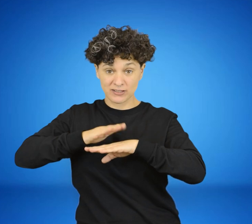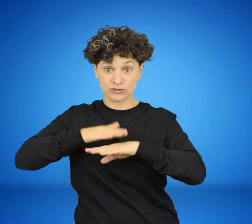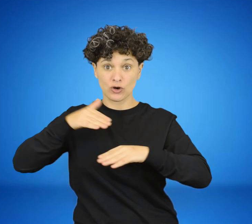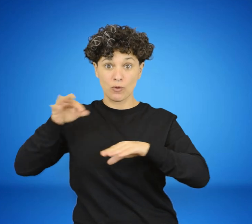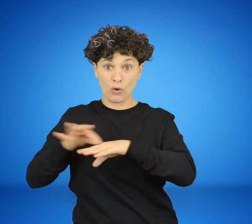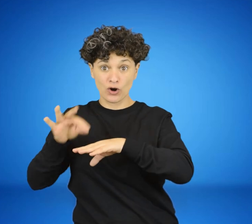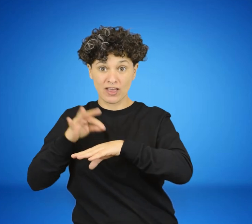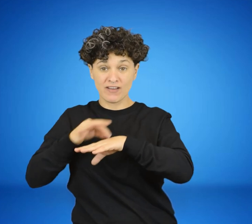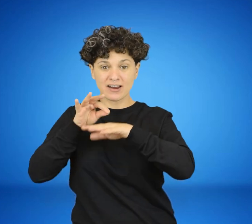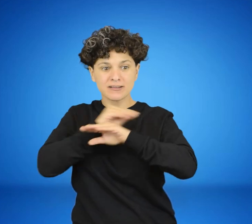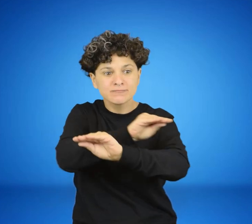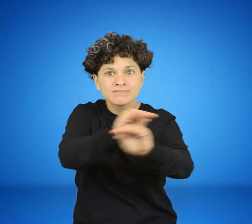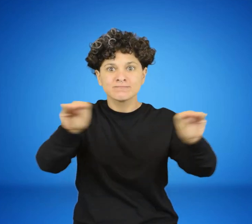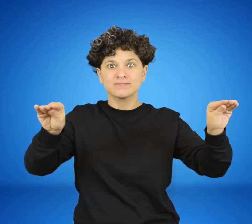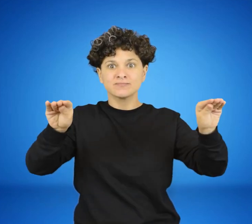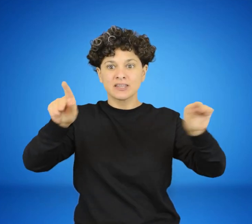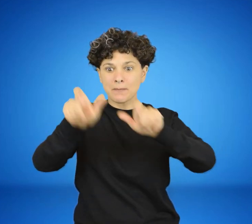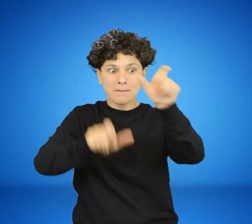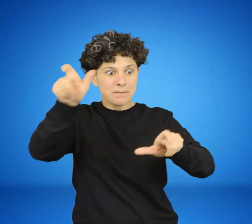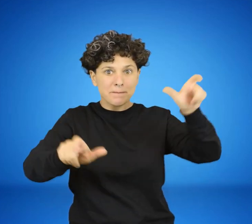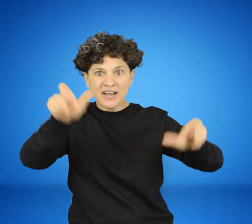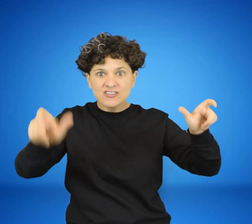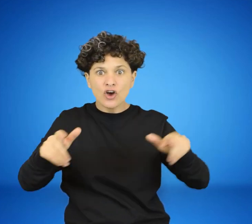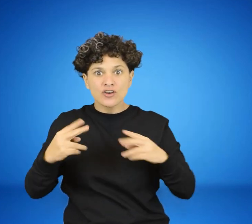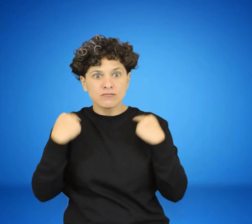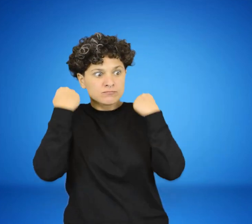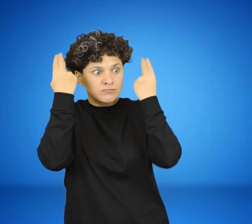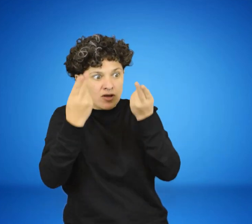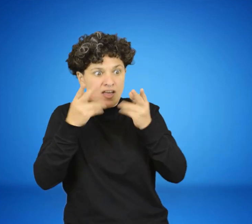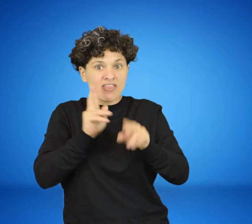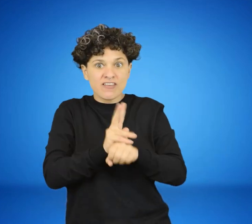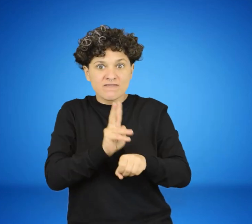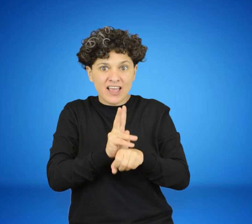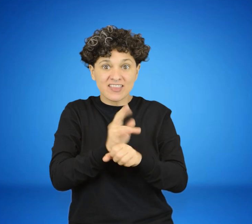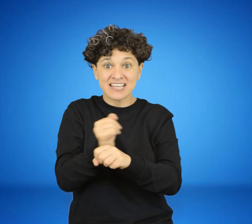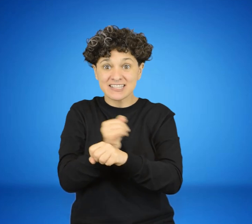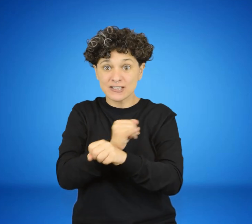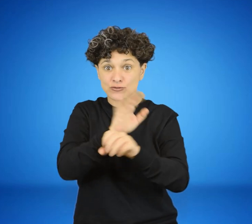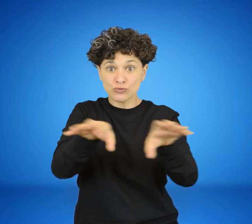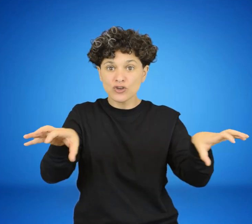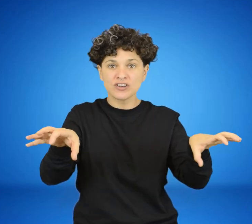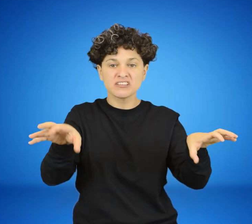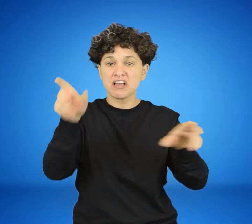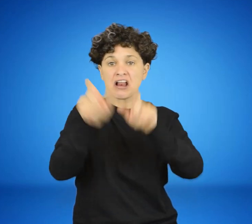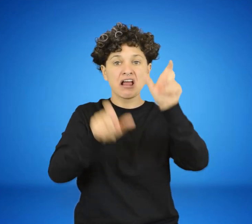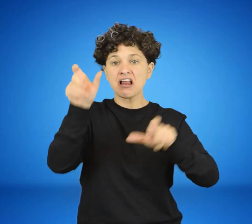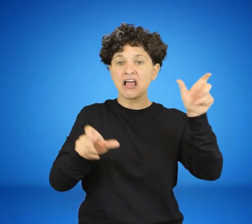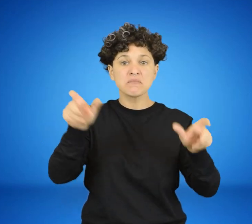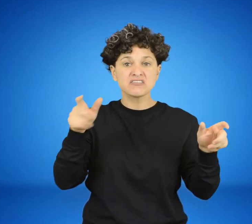a la ciudadanía a defender las instituciones no tuvo respuesta. El descreimiento de la